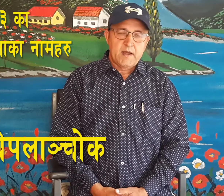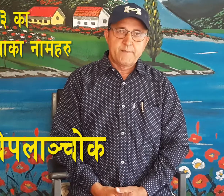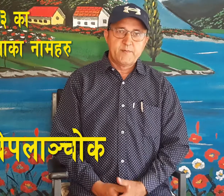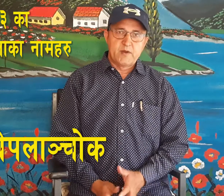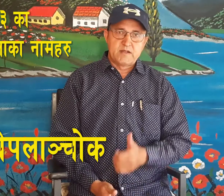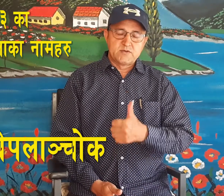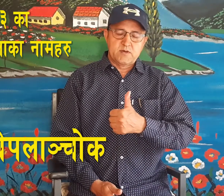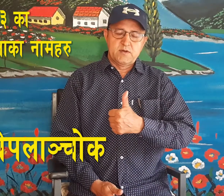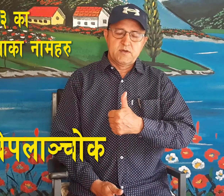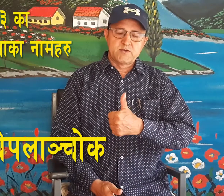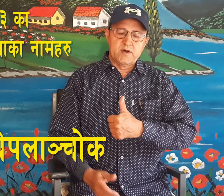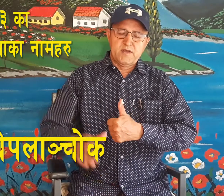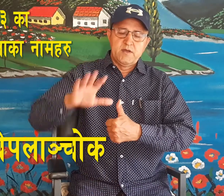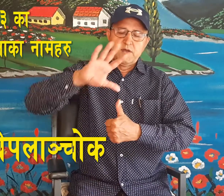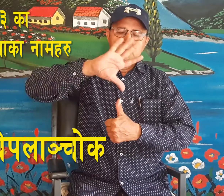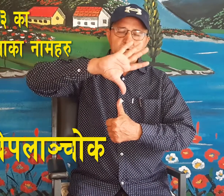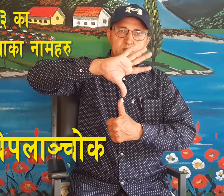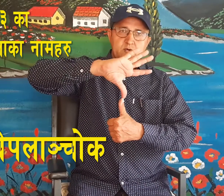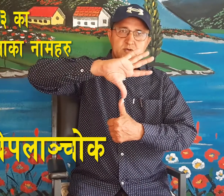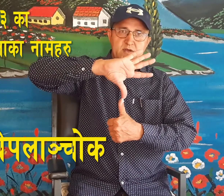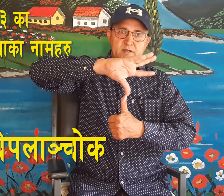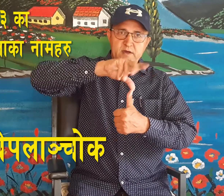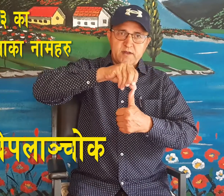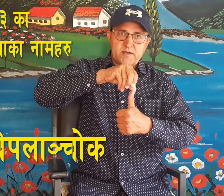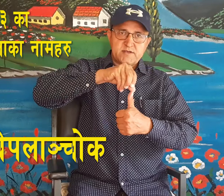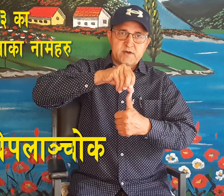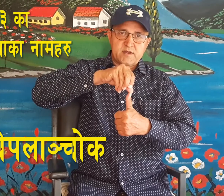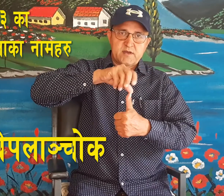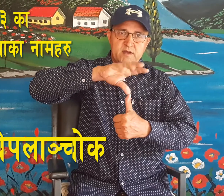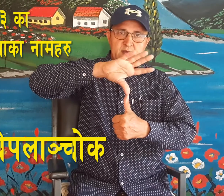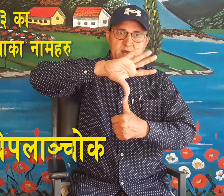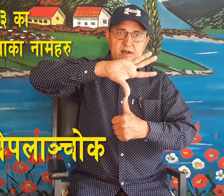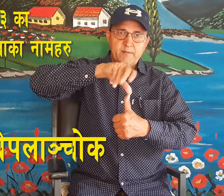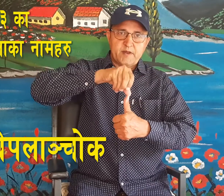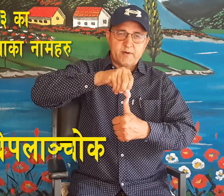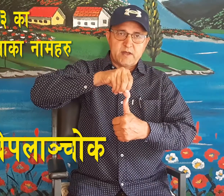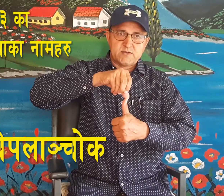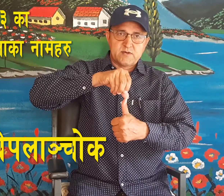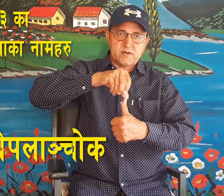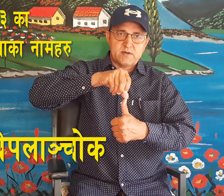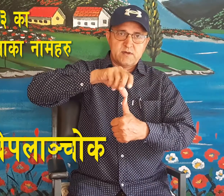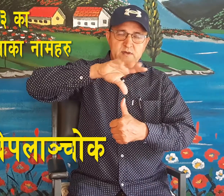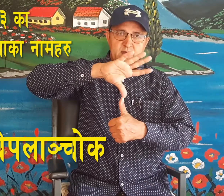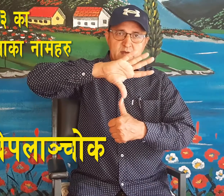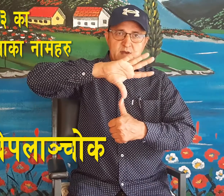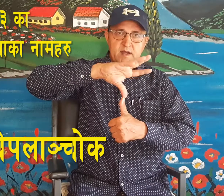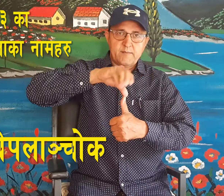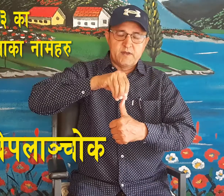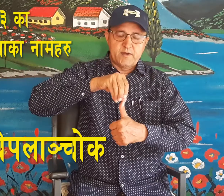काभ्रे पलाञ्चोक यसो गर्ने, रुखको सङ्केत गर्ने र यसो गर्ने, काभ्रे पलाञ्चोक, काभ्रे